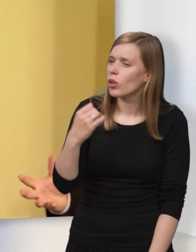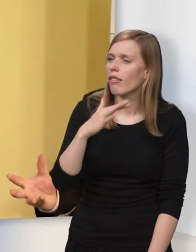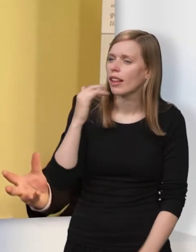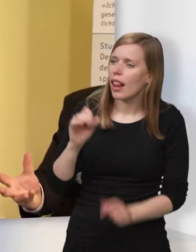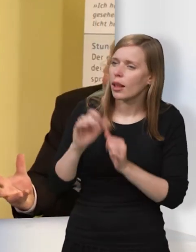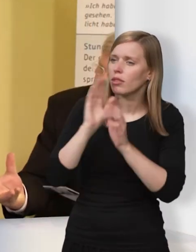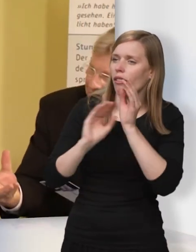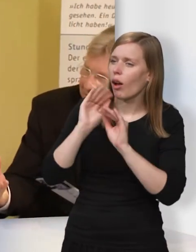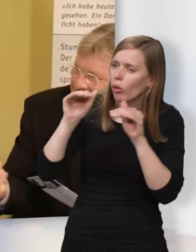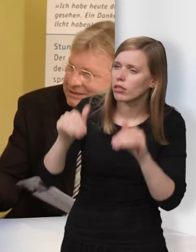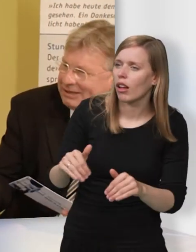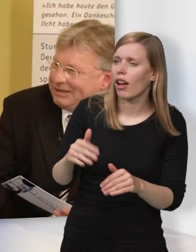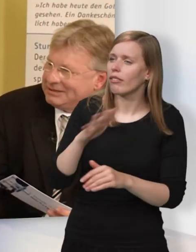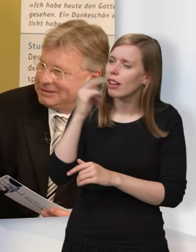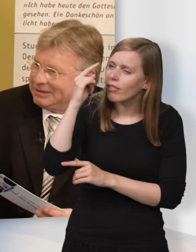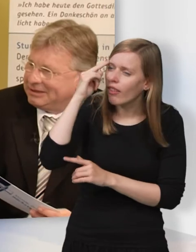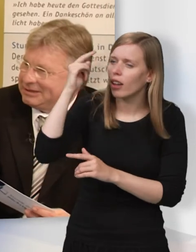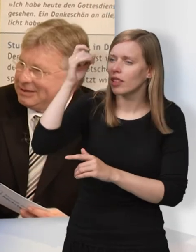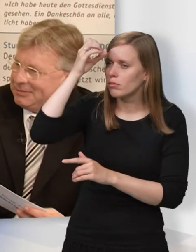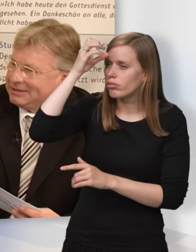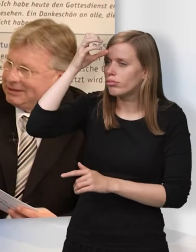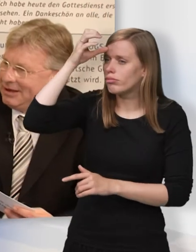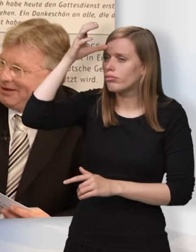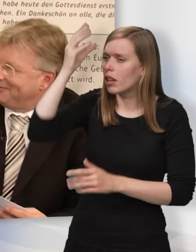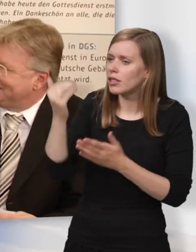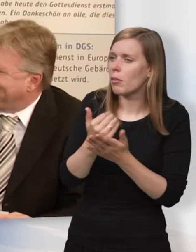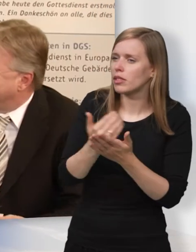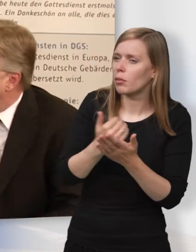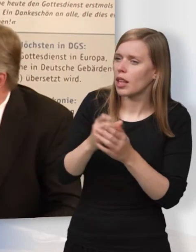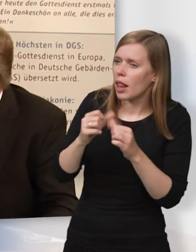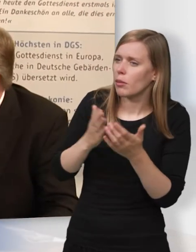Lebenserfahrung, mit so viel Weisheit, die er gesammelt hat,